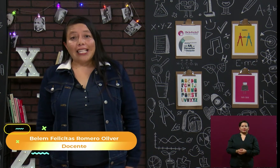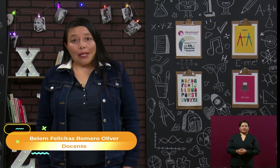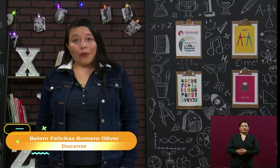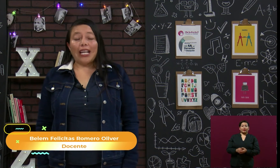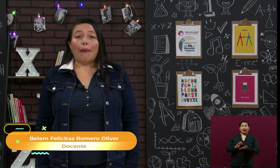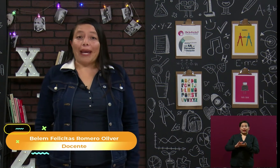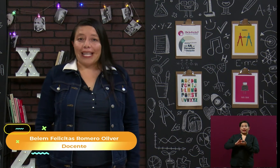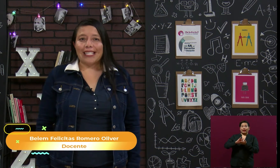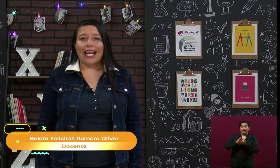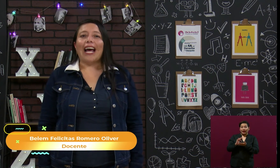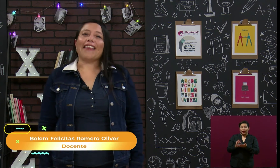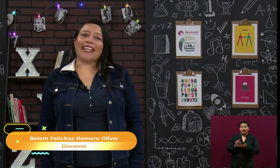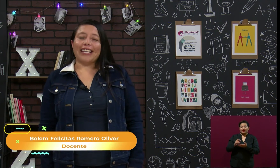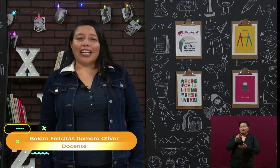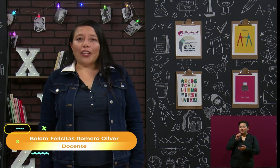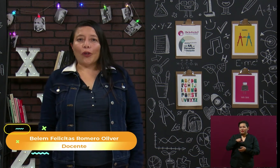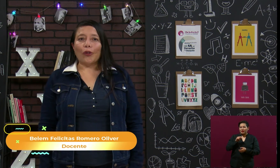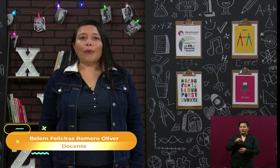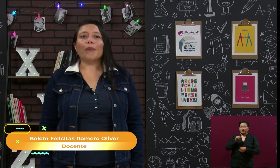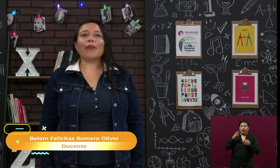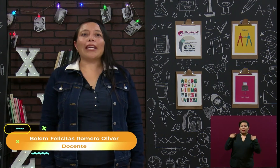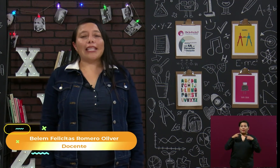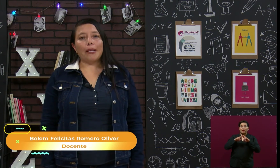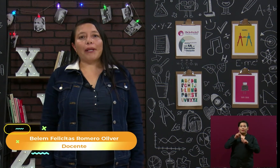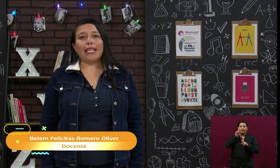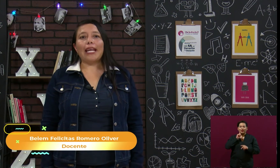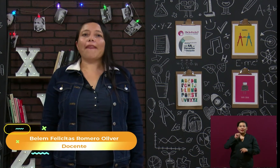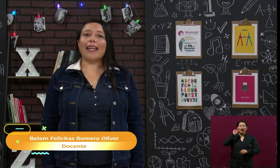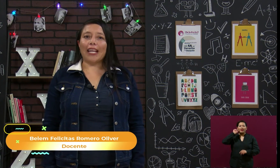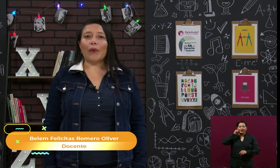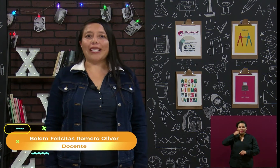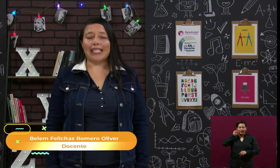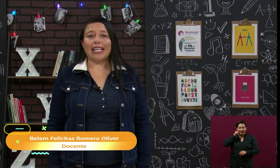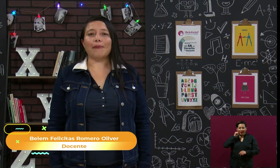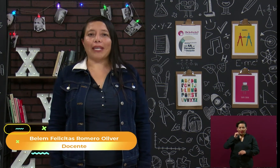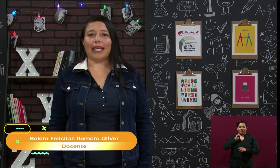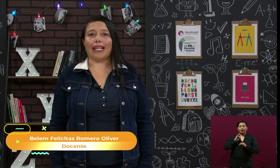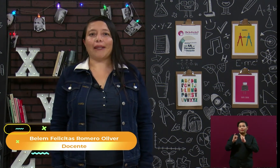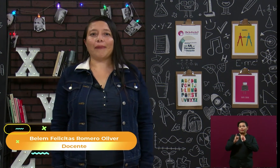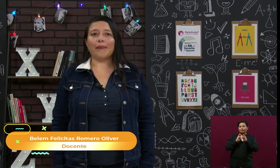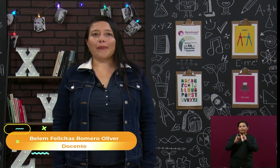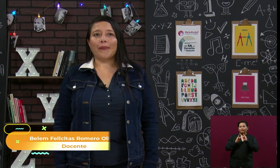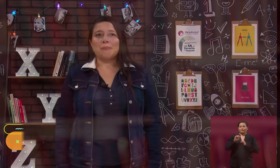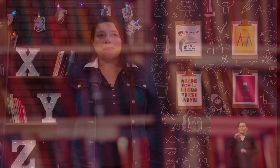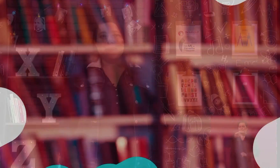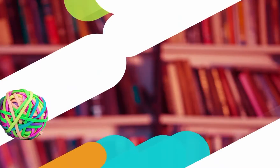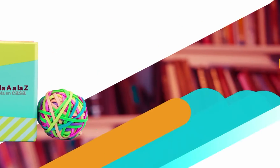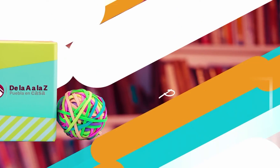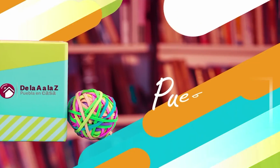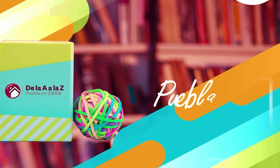Le agradecemos a la maestra Adriana Rendón, intérprete de Lengua de Señas Mexicana.